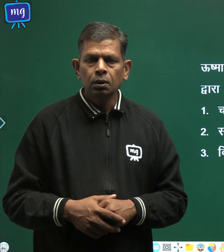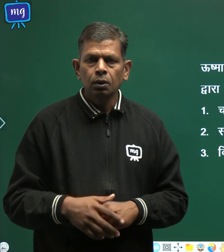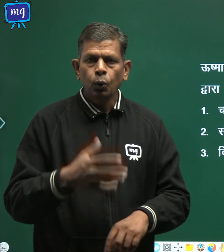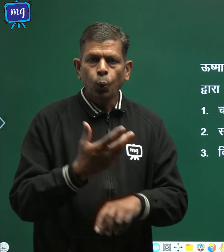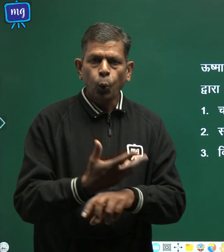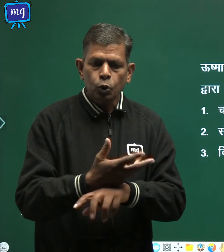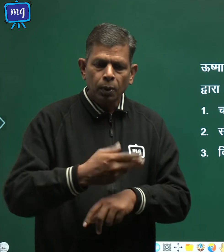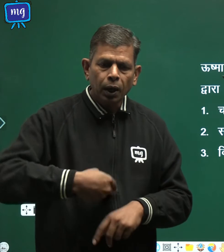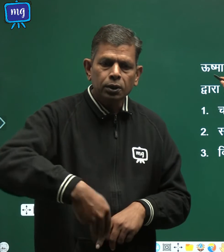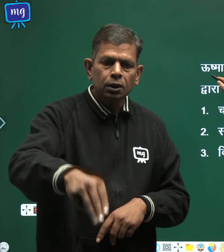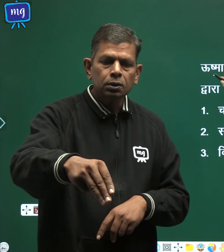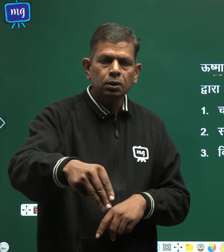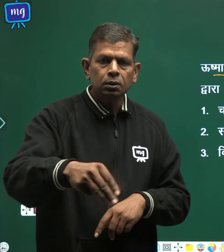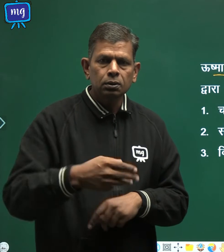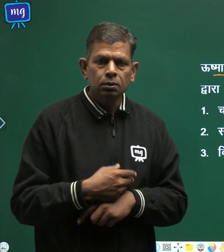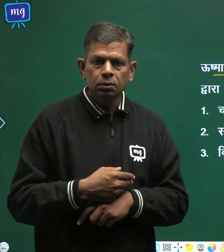ऊष्मा स्थानांतरण